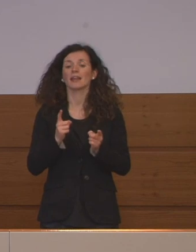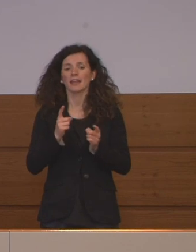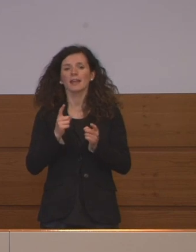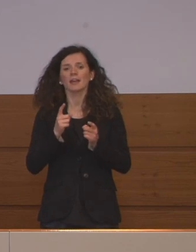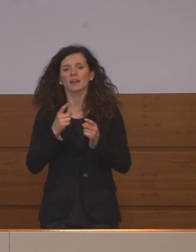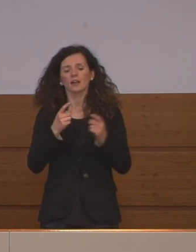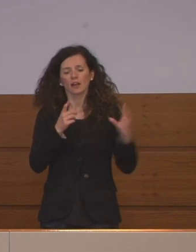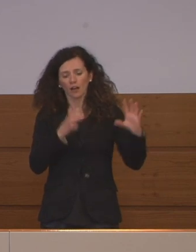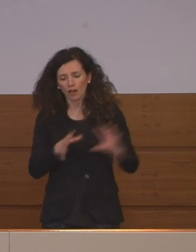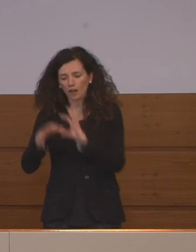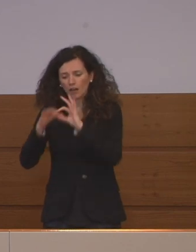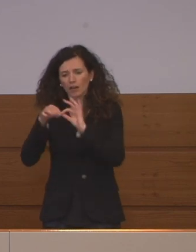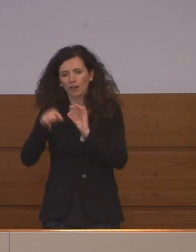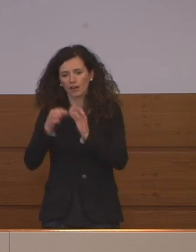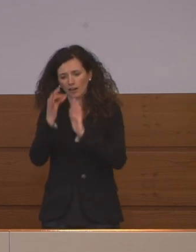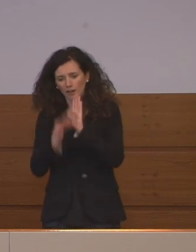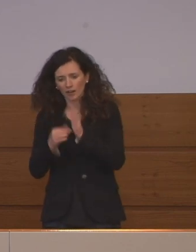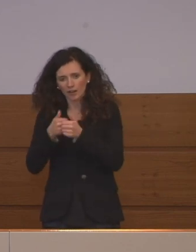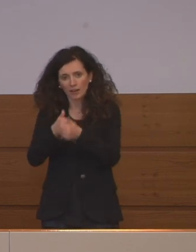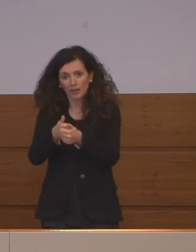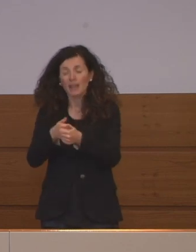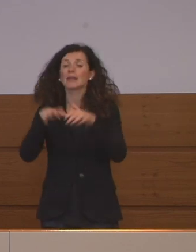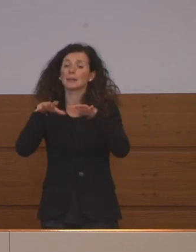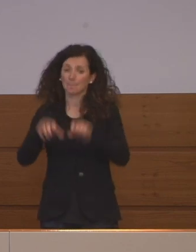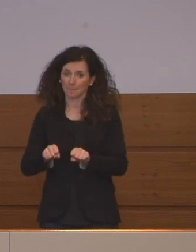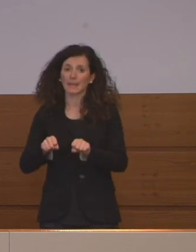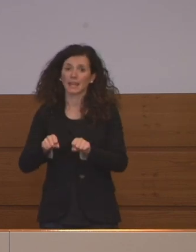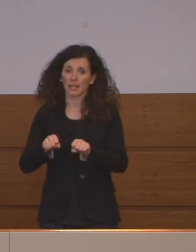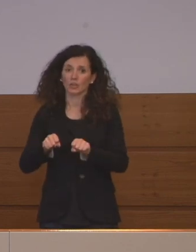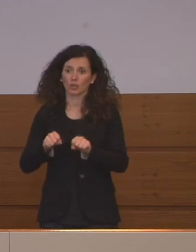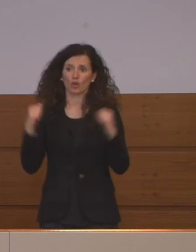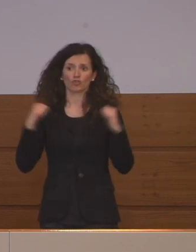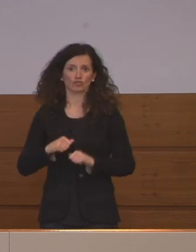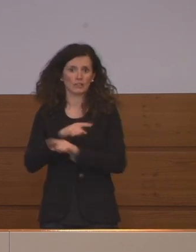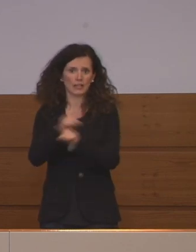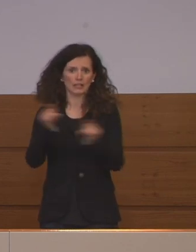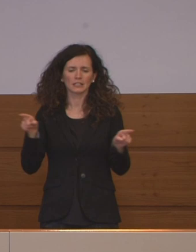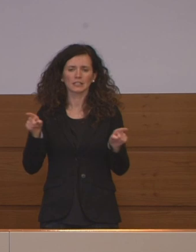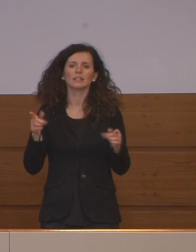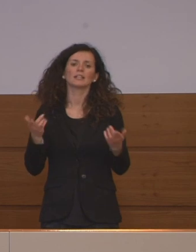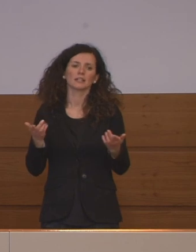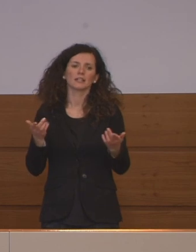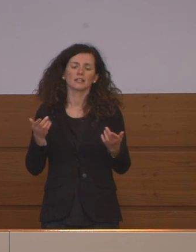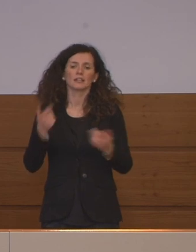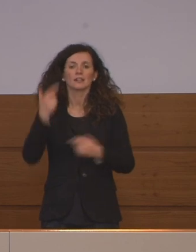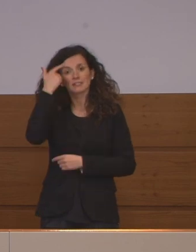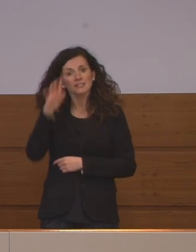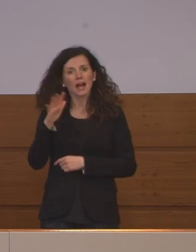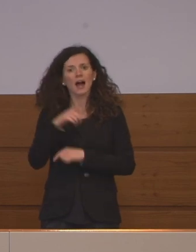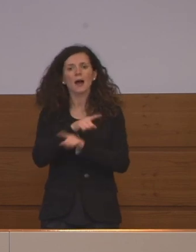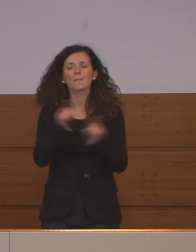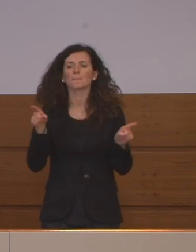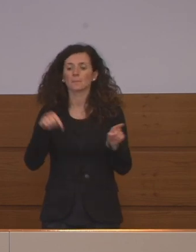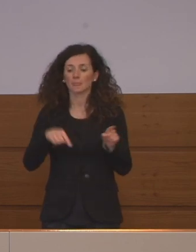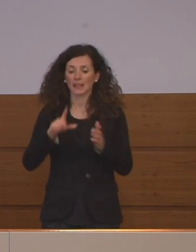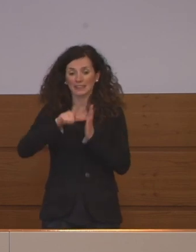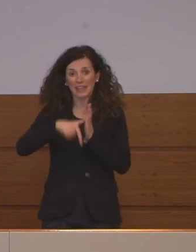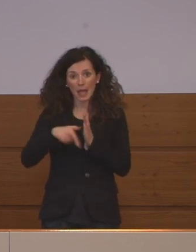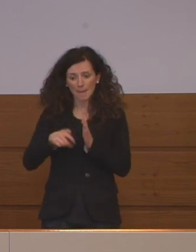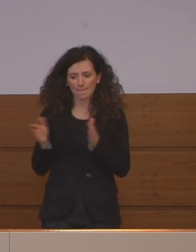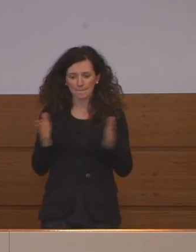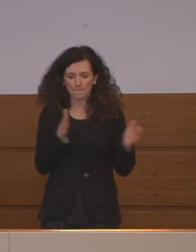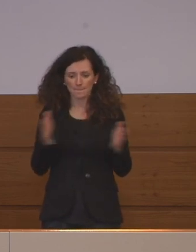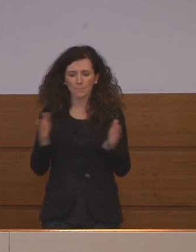state date al all'impegno che viene dato anche perché come tutti voi sapete questo tempo a noi serve per